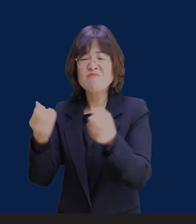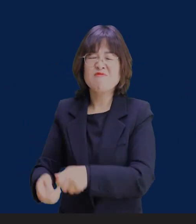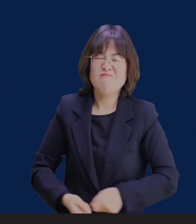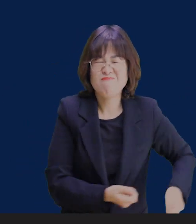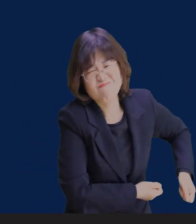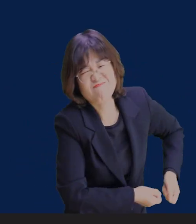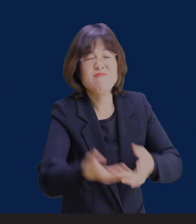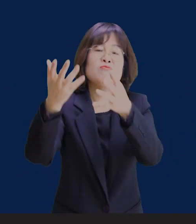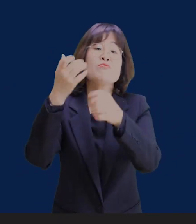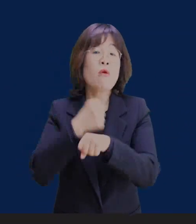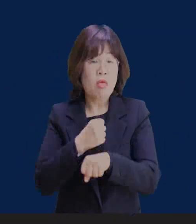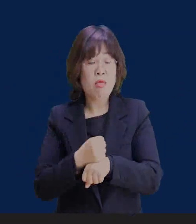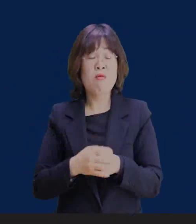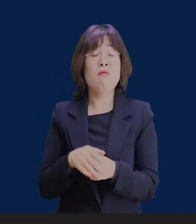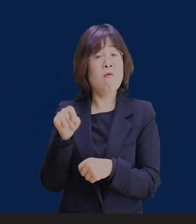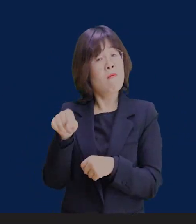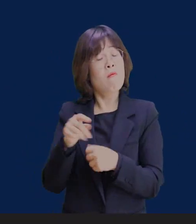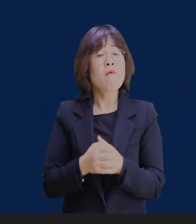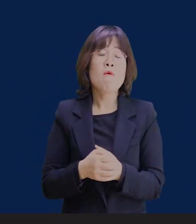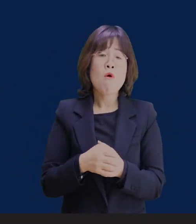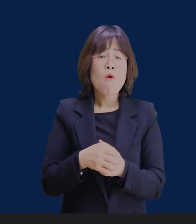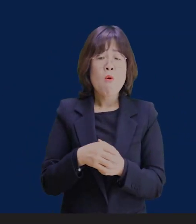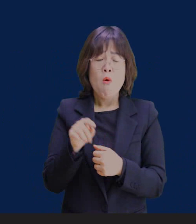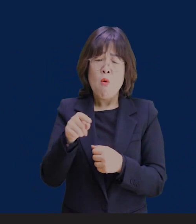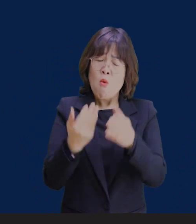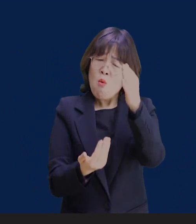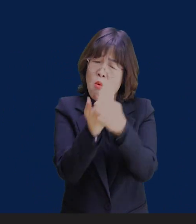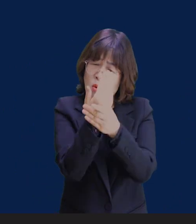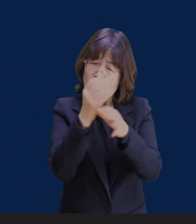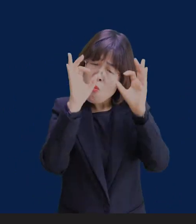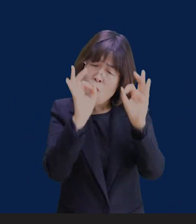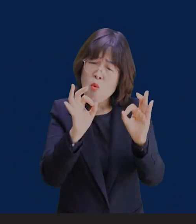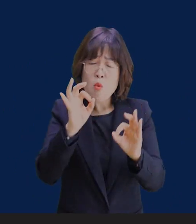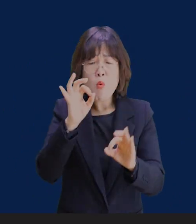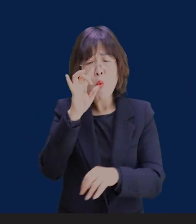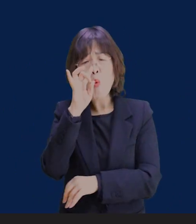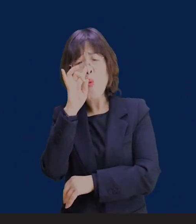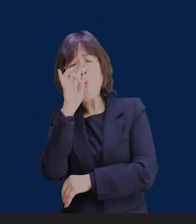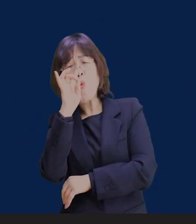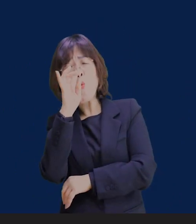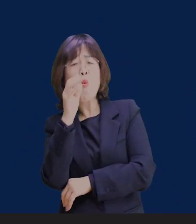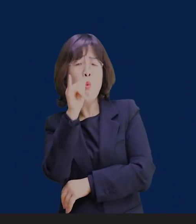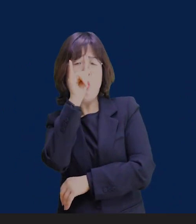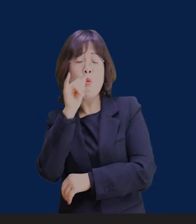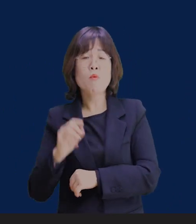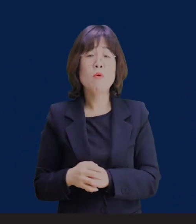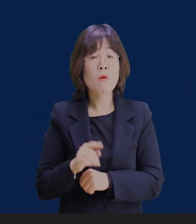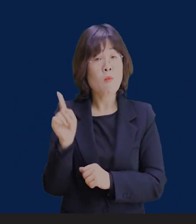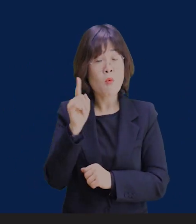둘러 엎으시고. 자, 여기서 우리는 몇 가지 궁금한 것을 우리가 갖게